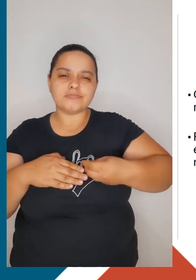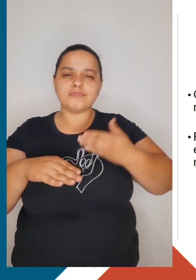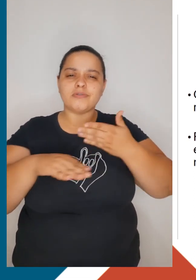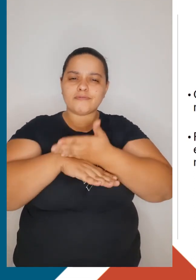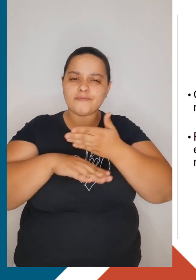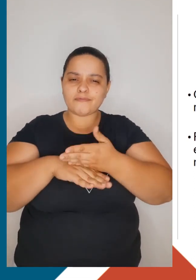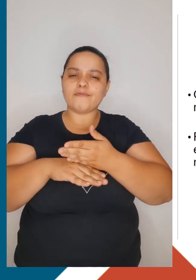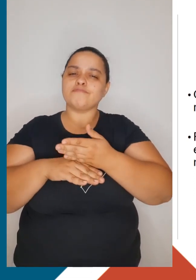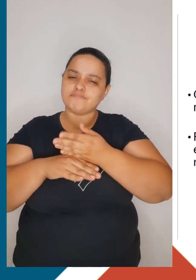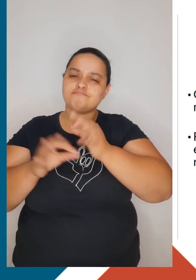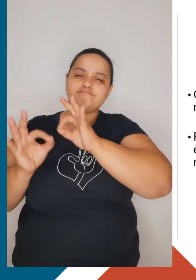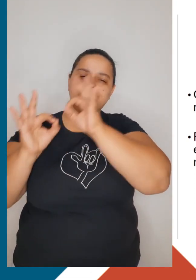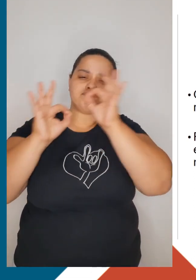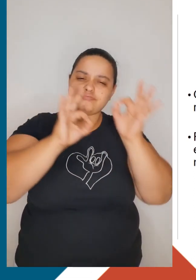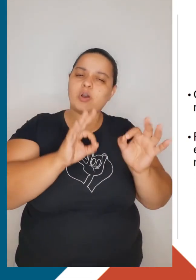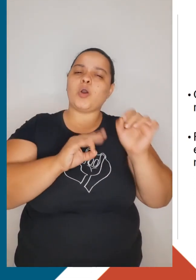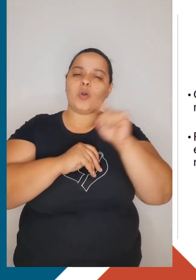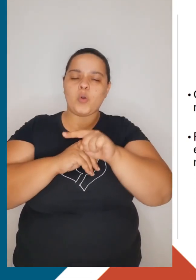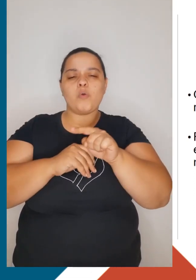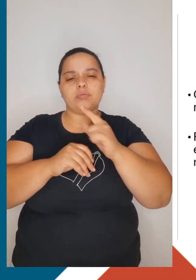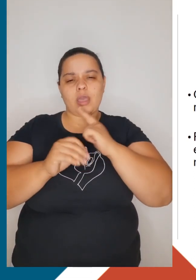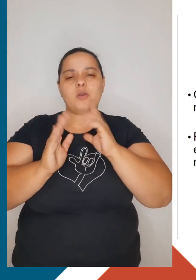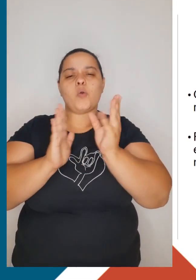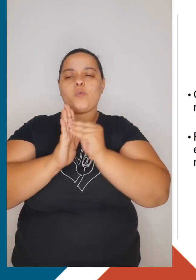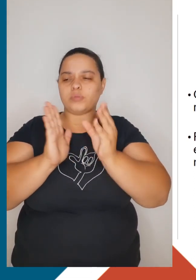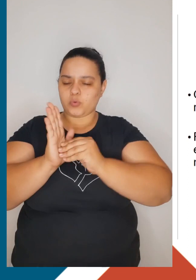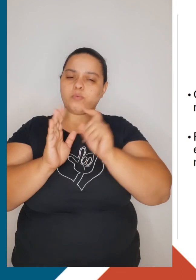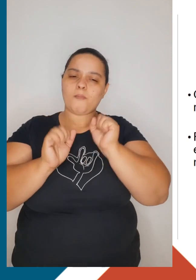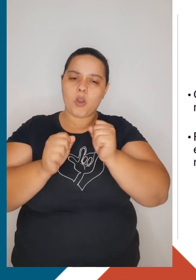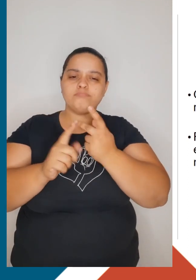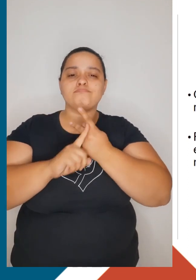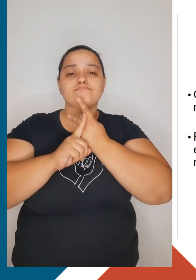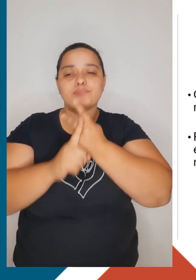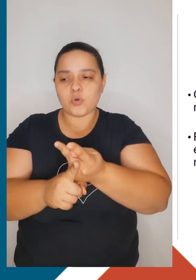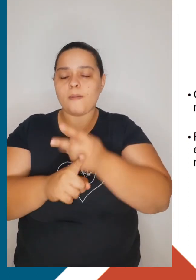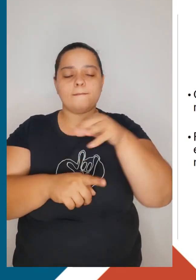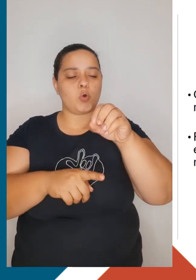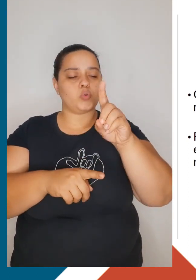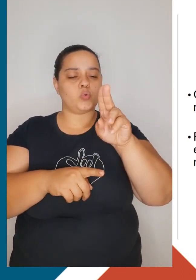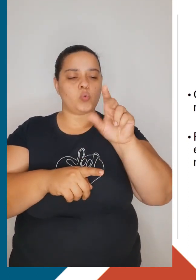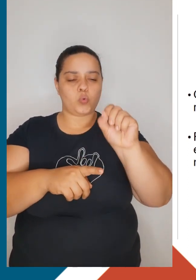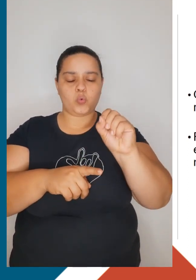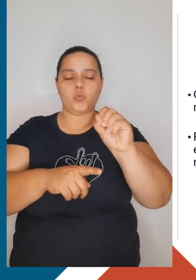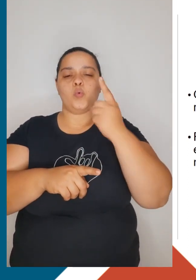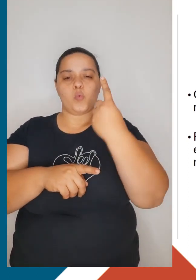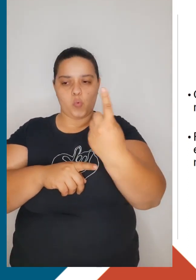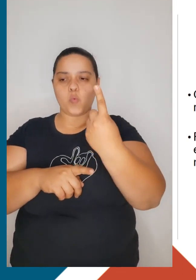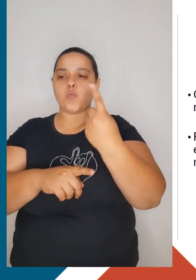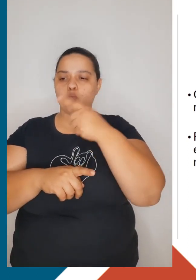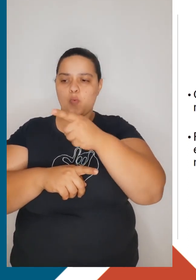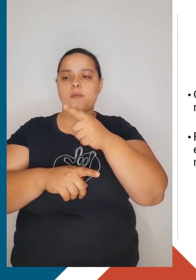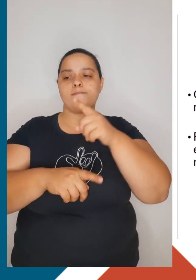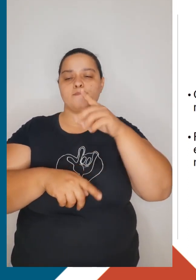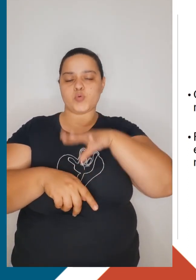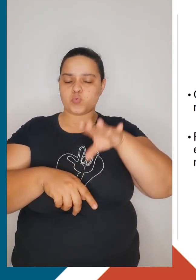nesse vídeo, e o conteúdo dessa aula, tempos e modos verbais, pode ser revisitado no módulo 1 de língua portuguesa no